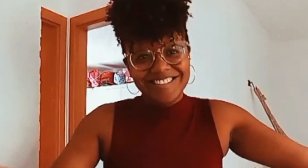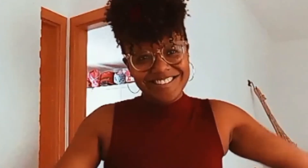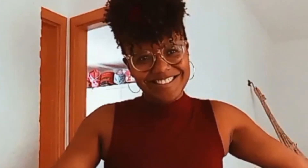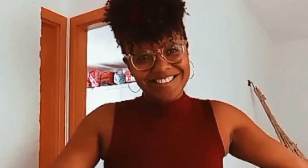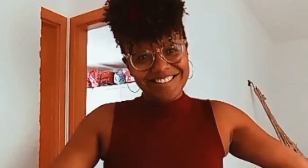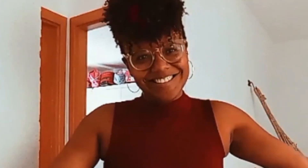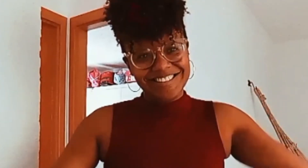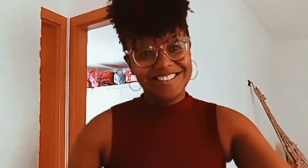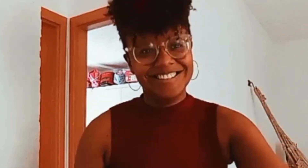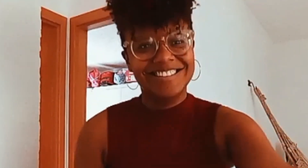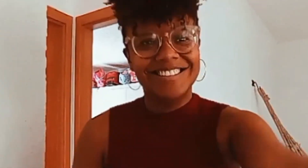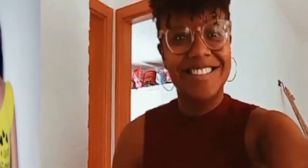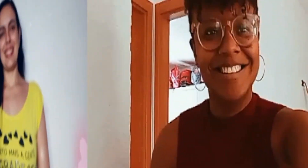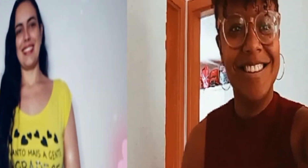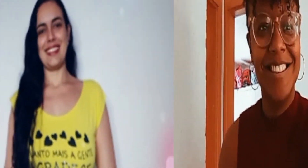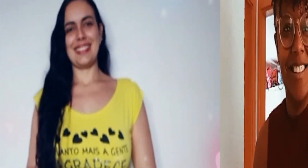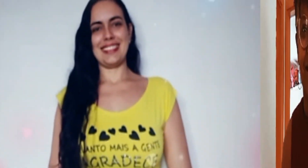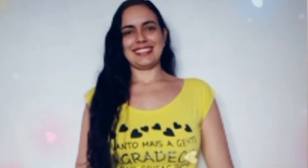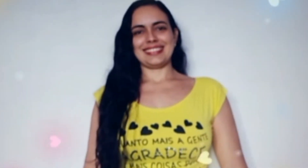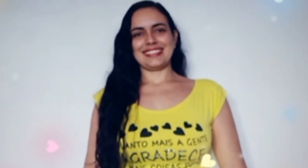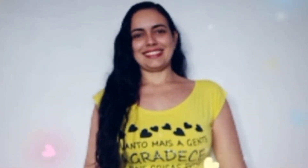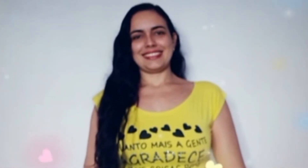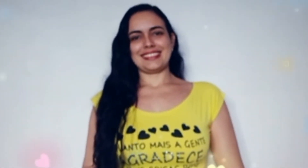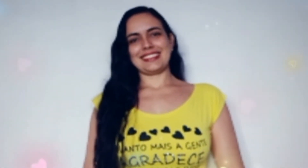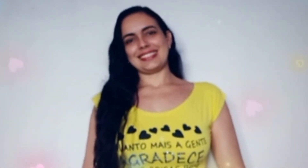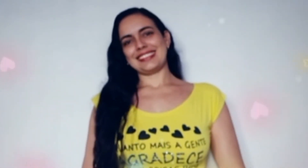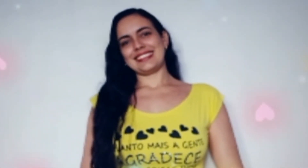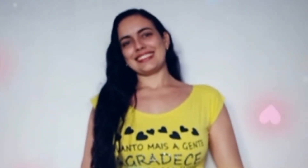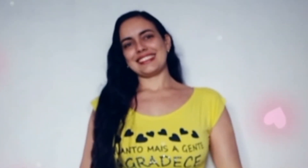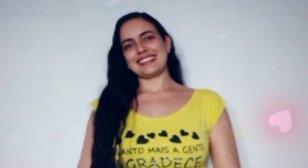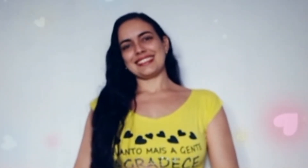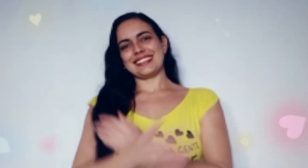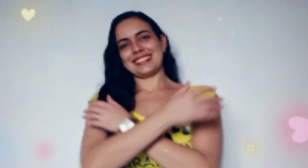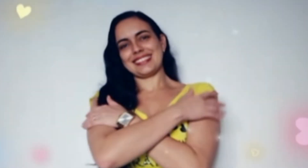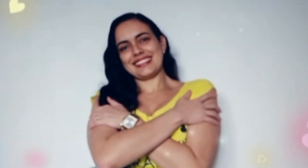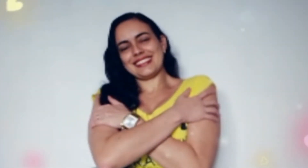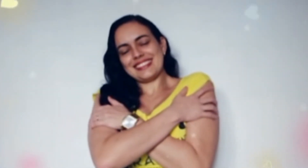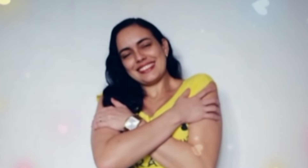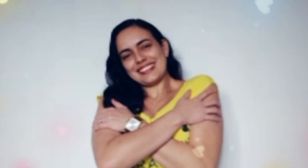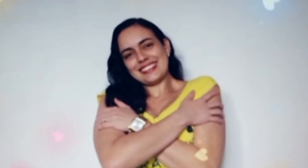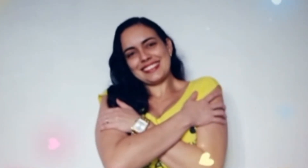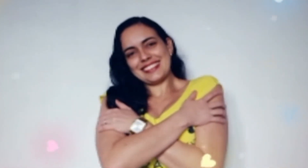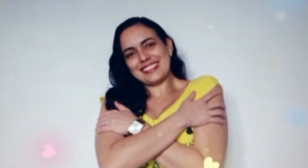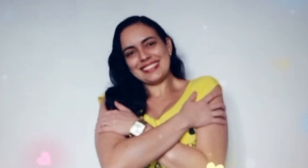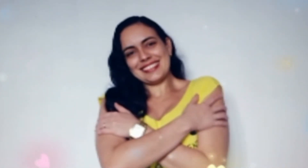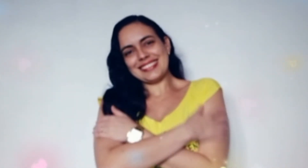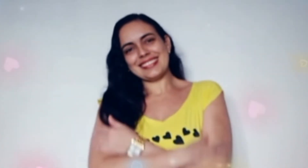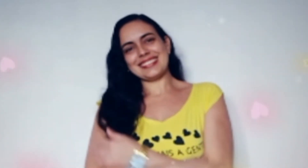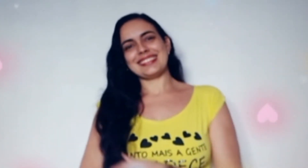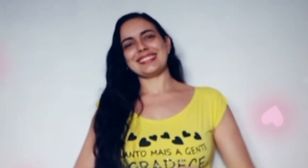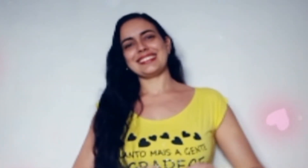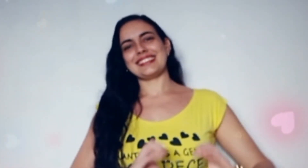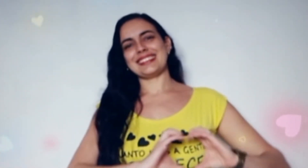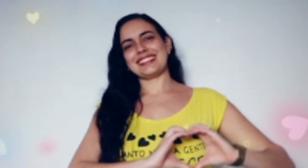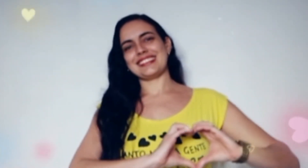tempo, num outro nível divino. Tempo, tempo, tempo, tempo.